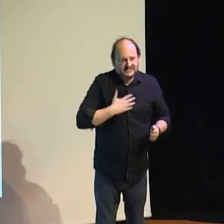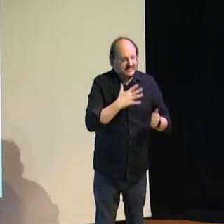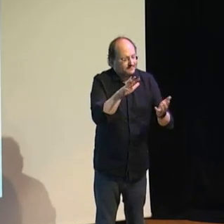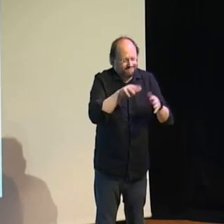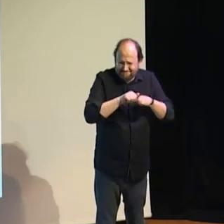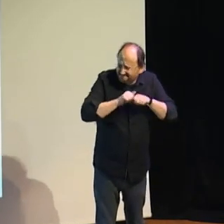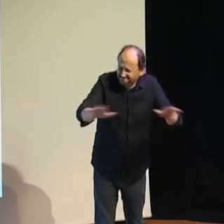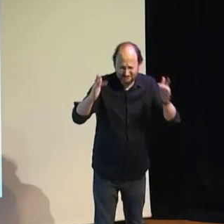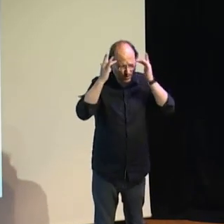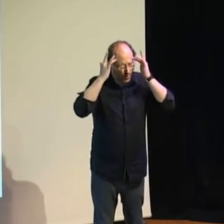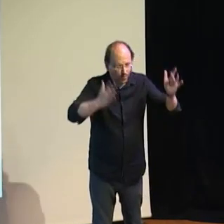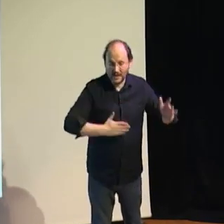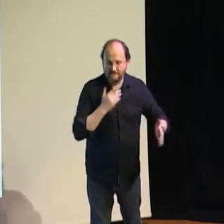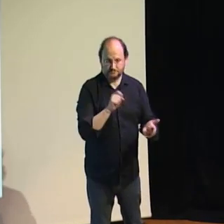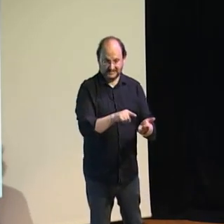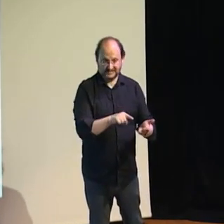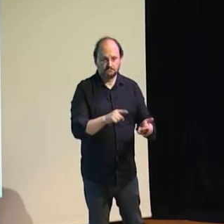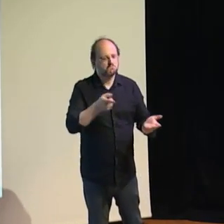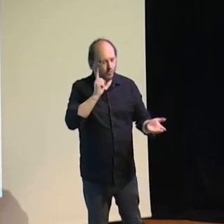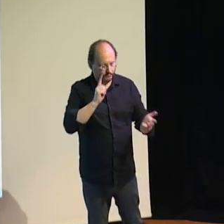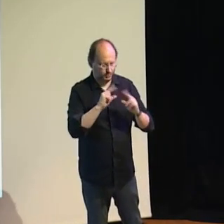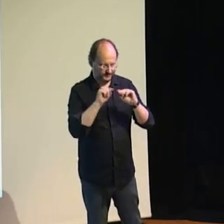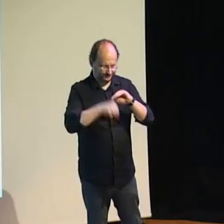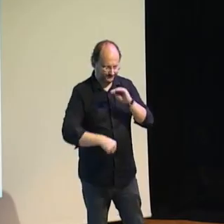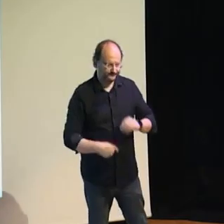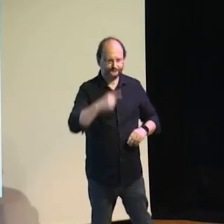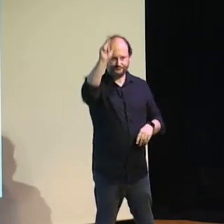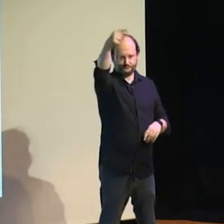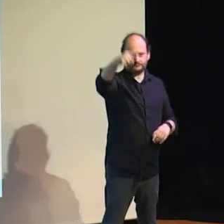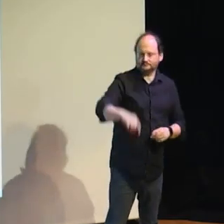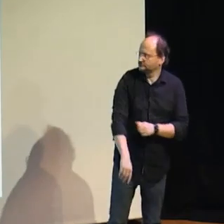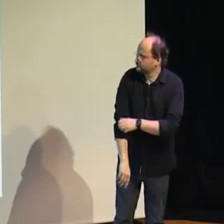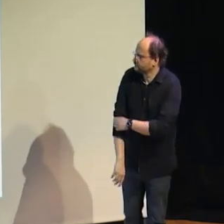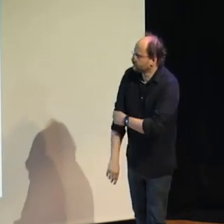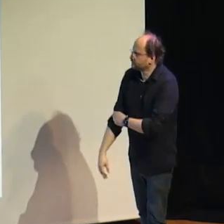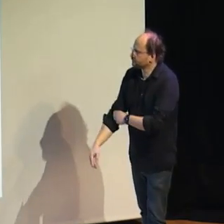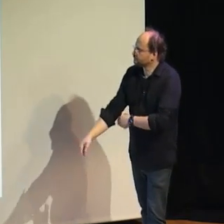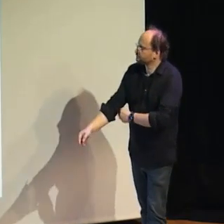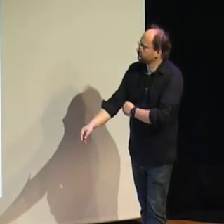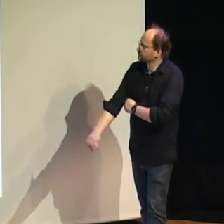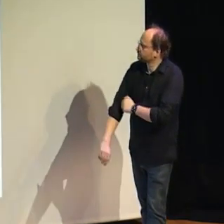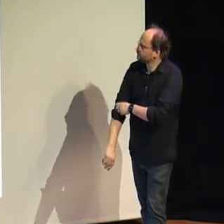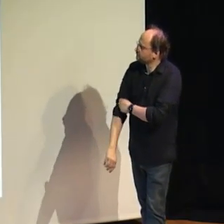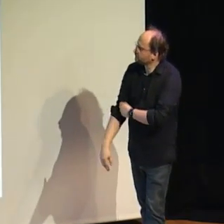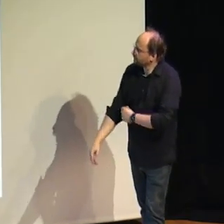imprégner de ce théâtre, de ces mouvements, et ça se répandait dans la société. C'était vraiment quelque chose qu'ils adoraient. Je vais vous en expliquer un peu plus dans la diapositive